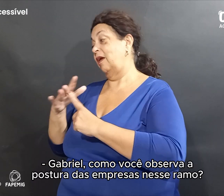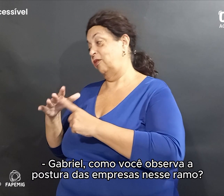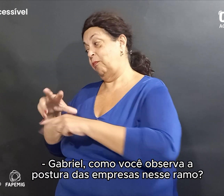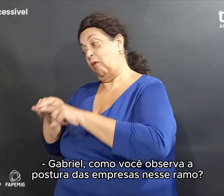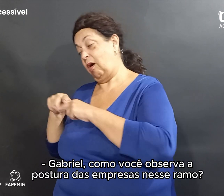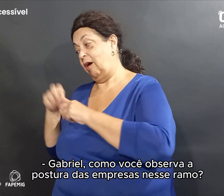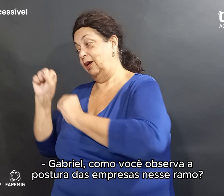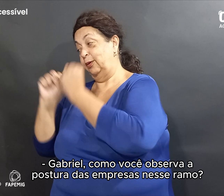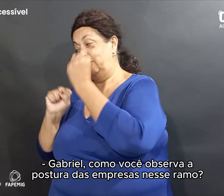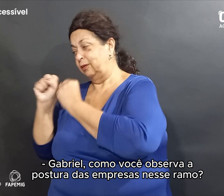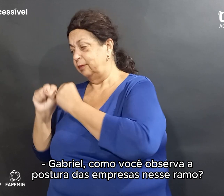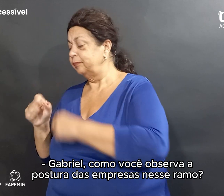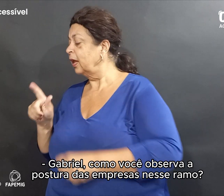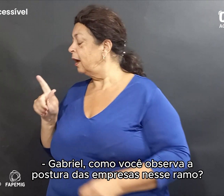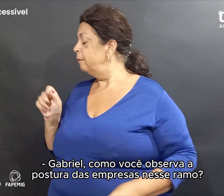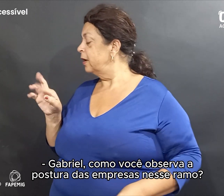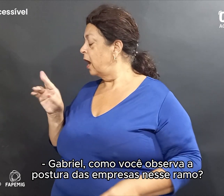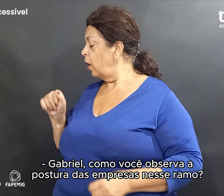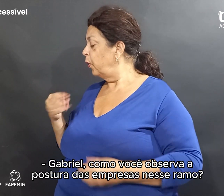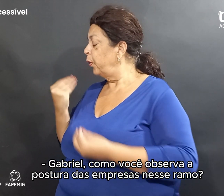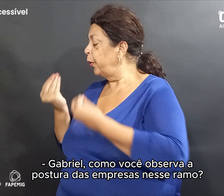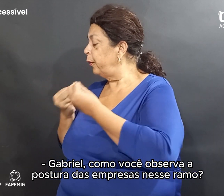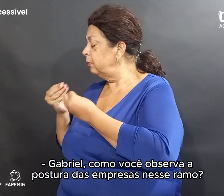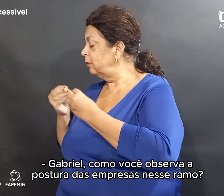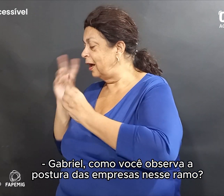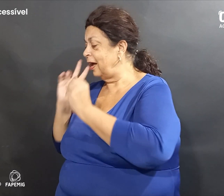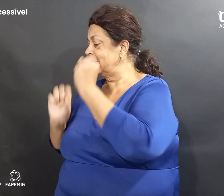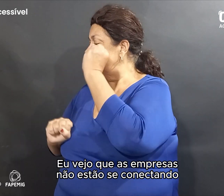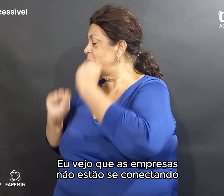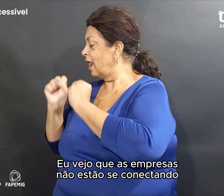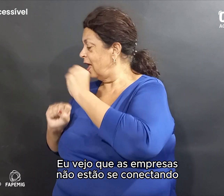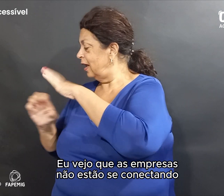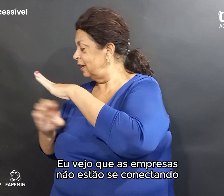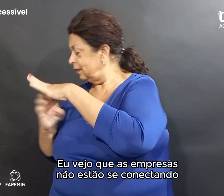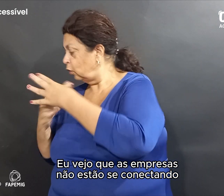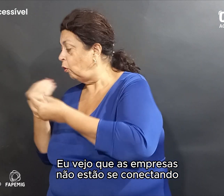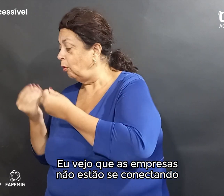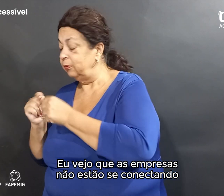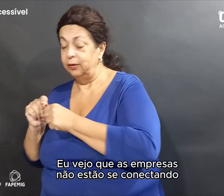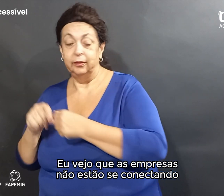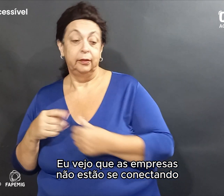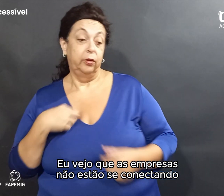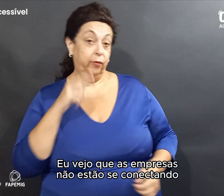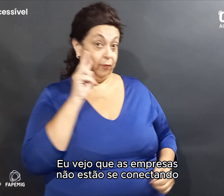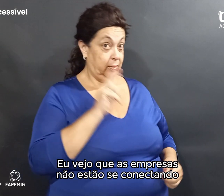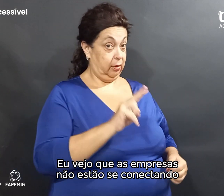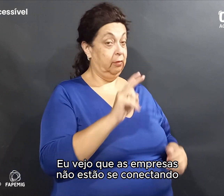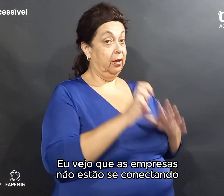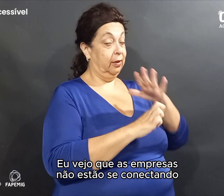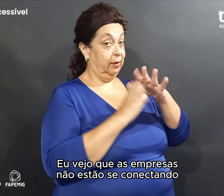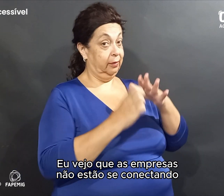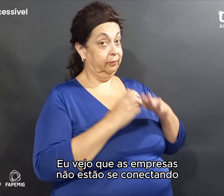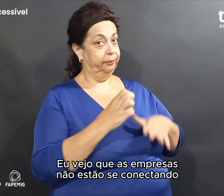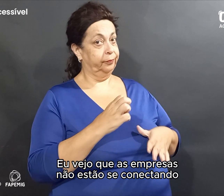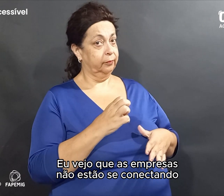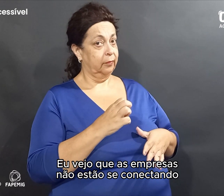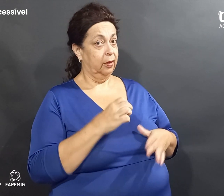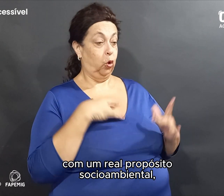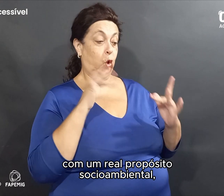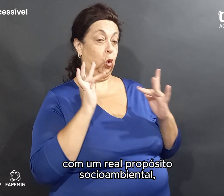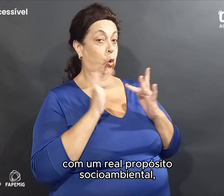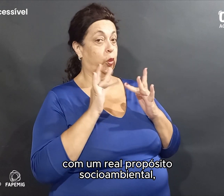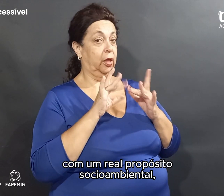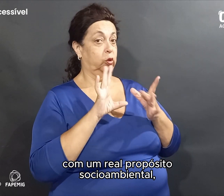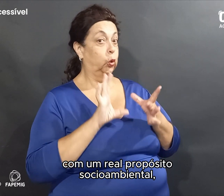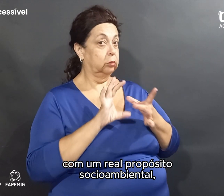indústrias. Gabriel, como você observa a postura das empresas nesse ramo? Eu vejo que as empresas não estão se conectando